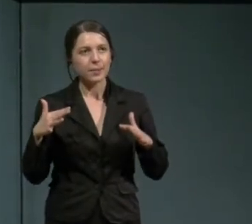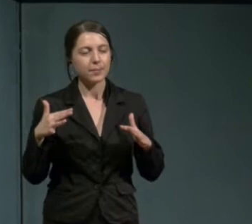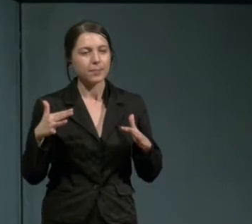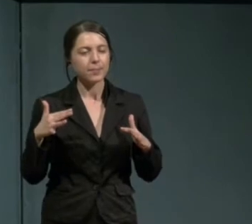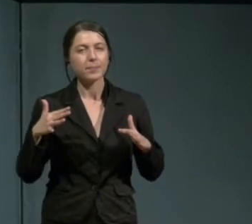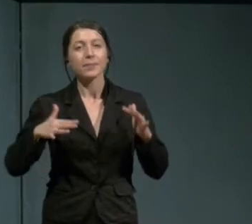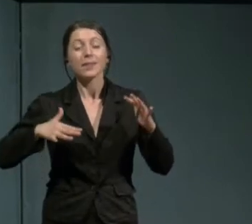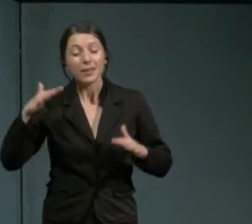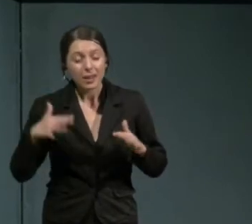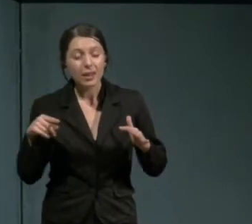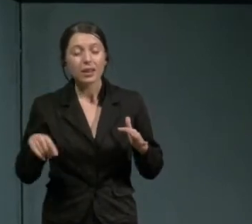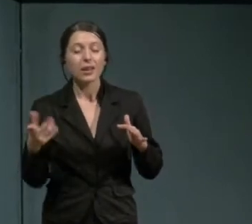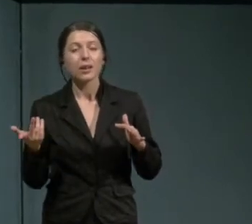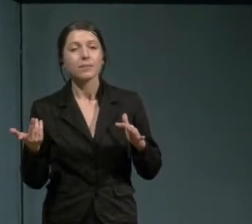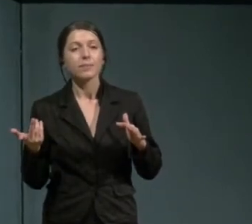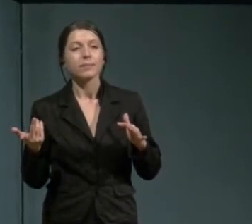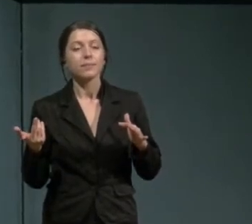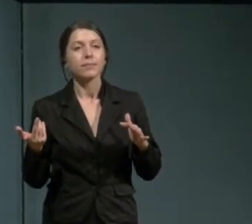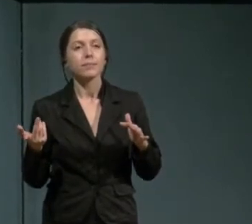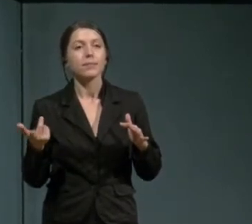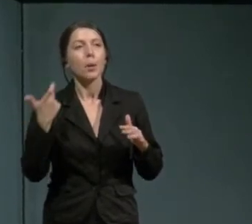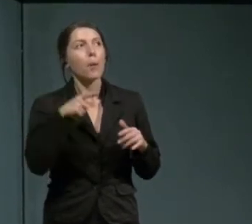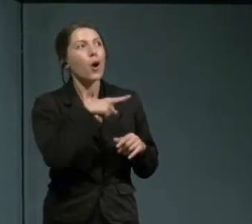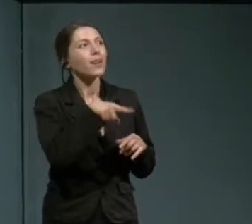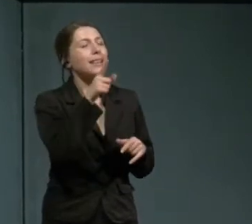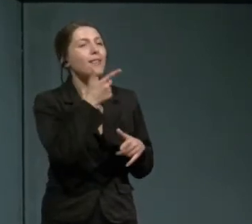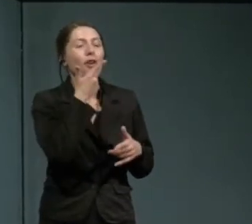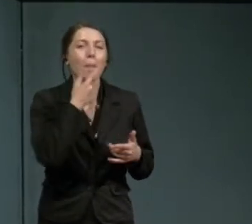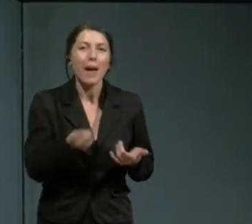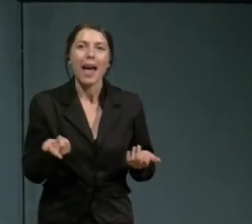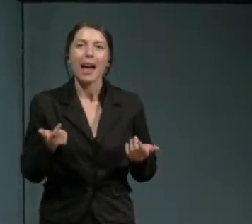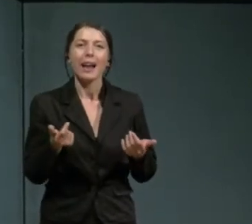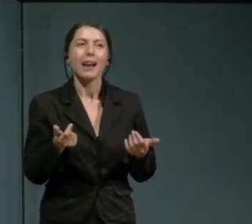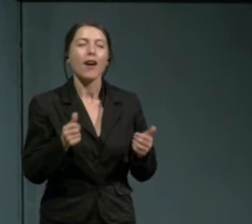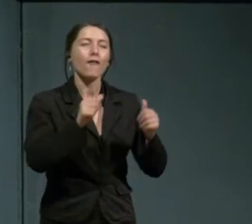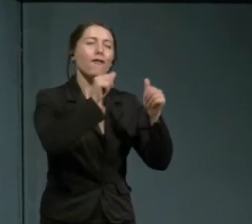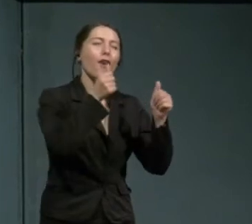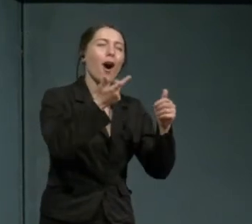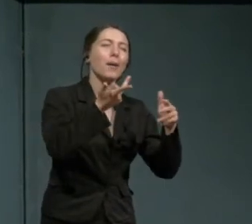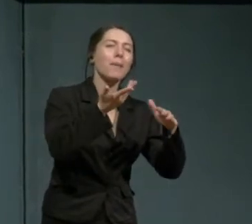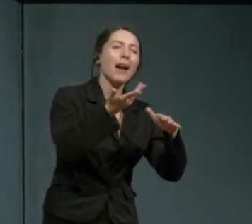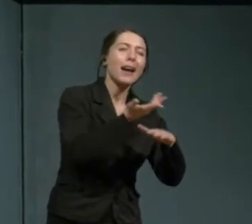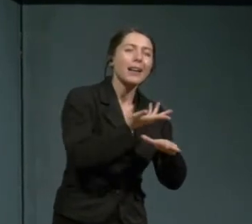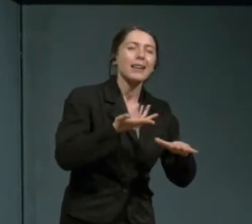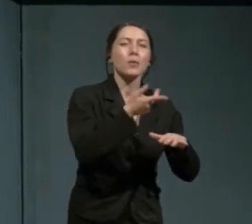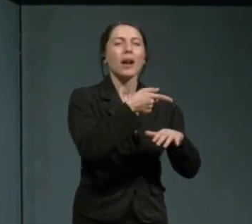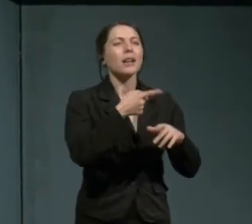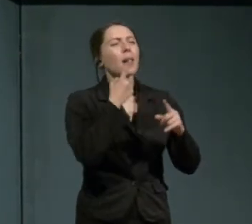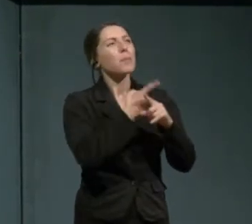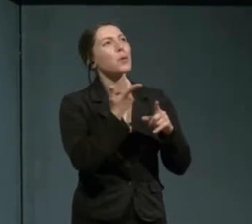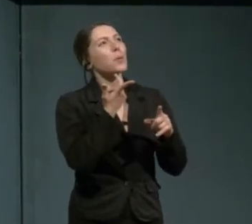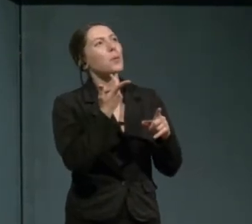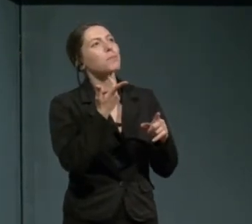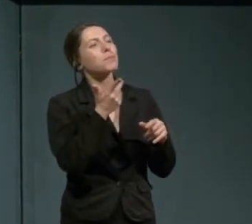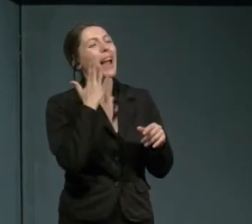turbamento legato alla bellezza a questa forma di sensualità al fatto che questi adolescenti